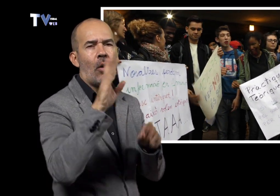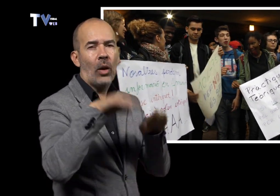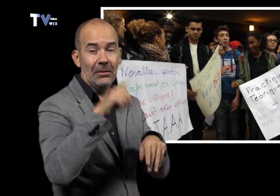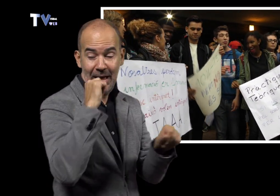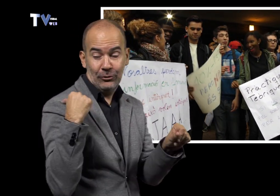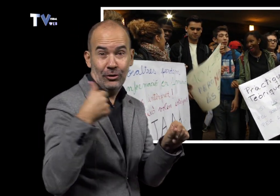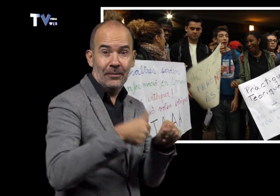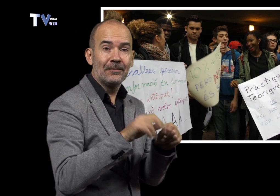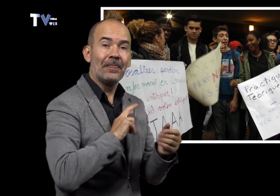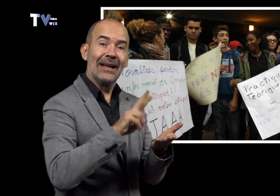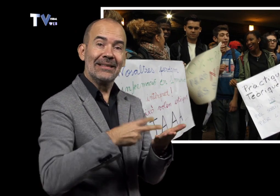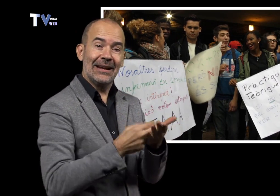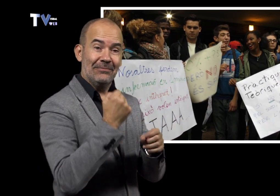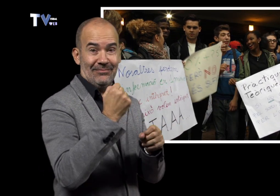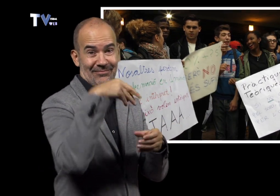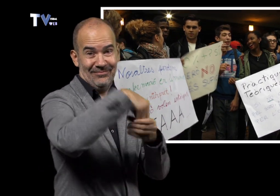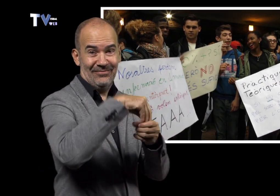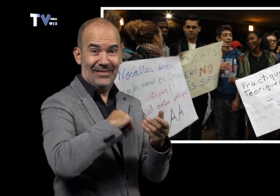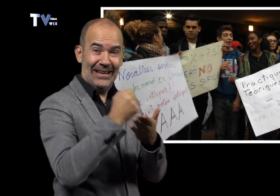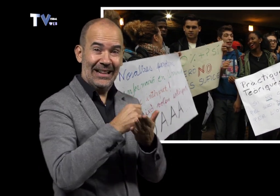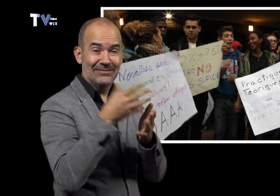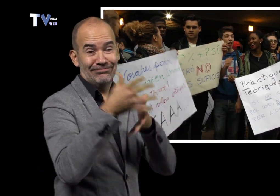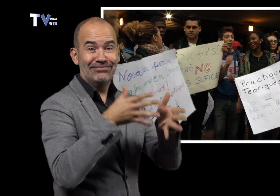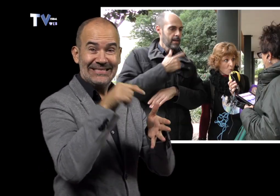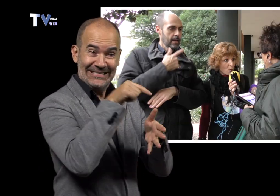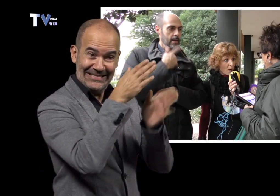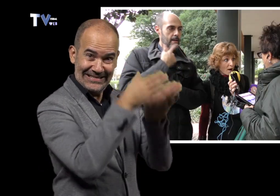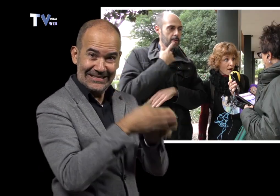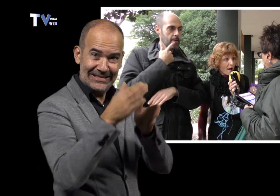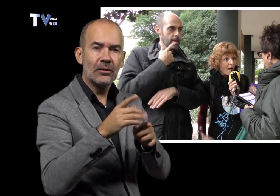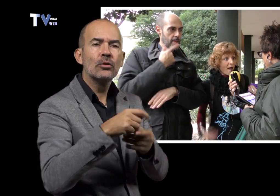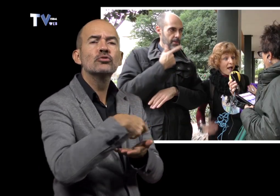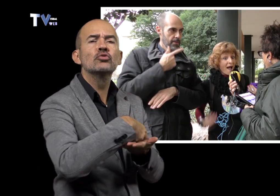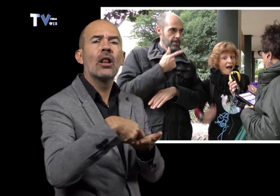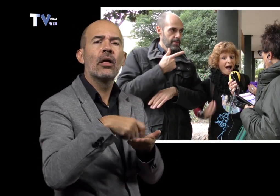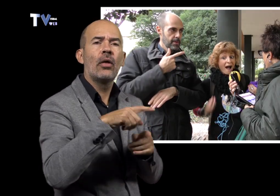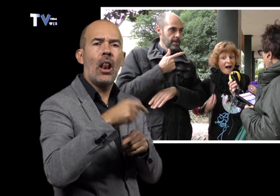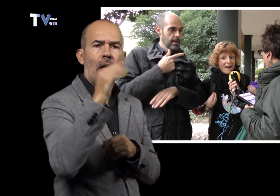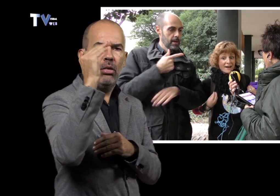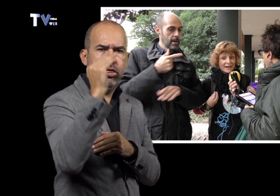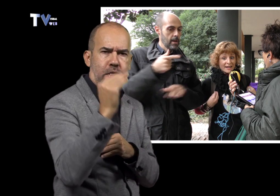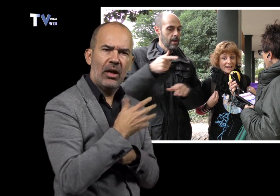sord. Fins ara, els intèrprets que anaven treballant se'ls ha rebaixat el sou fins a 200